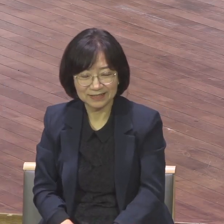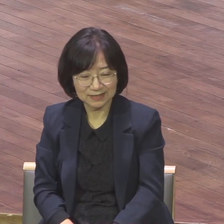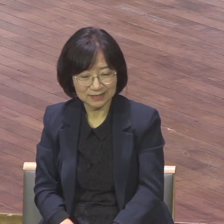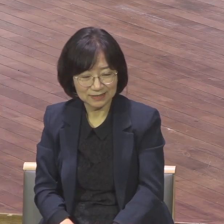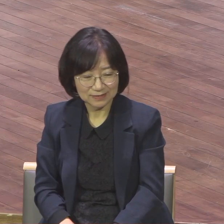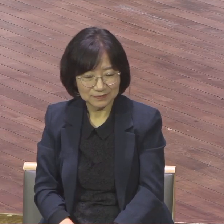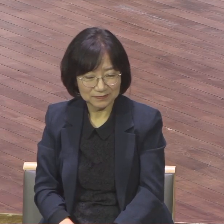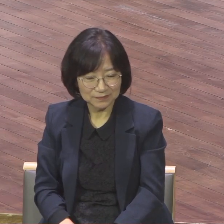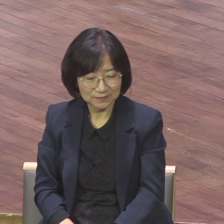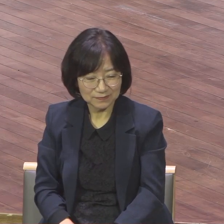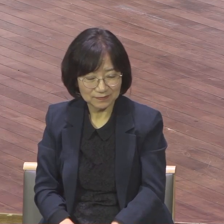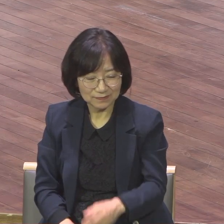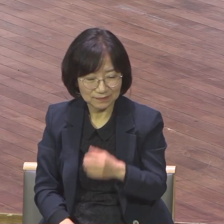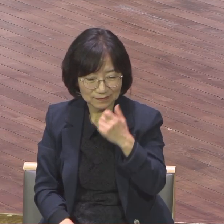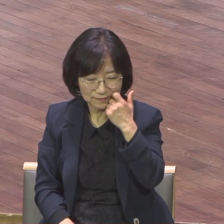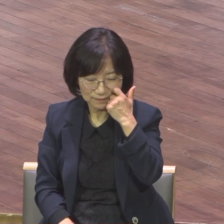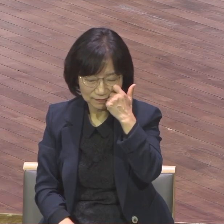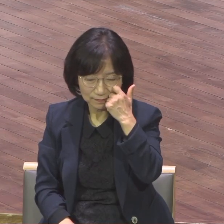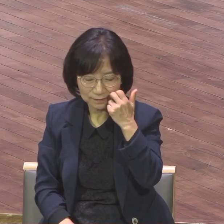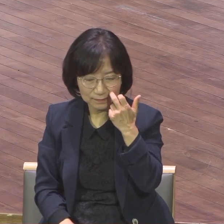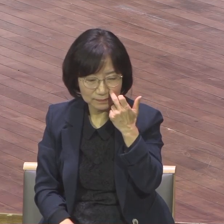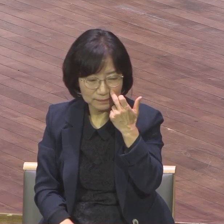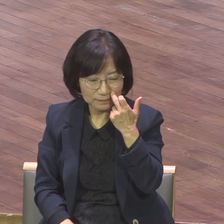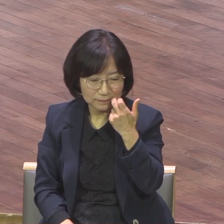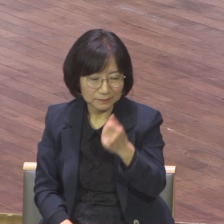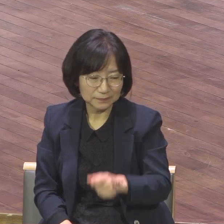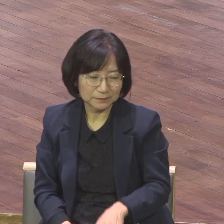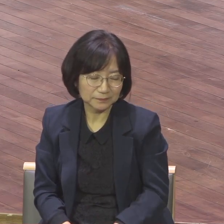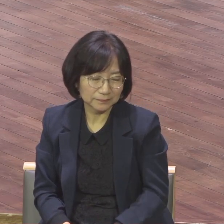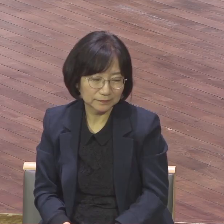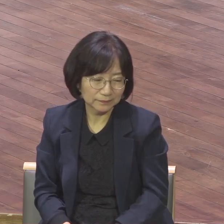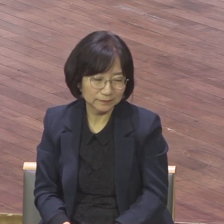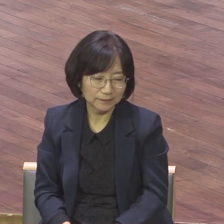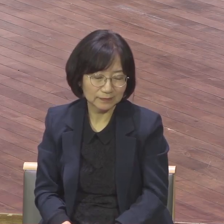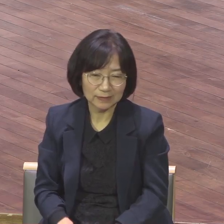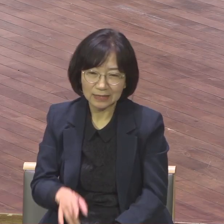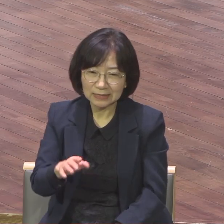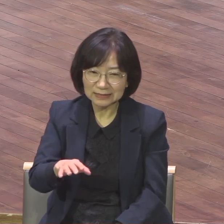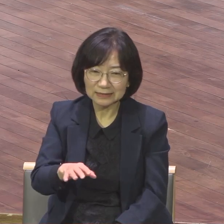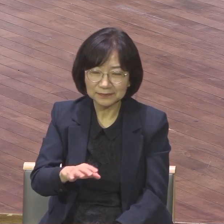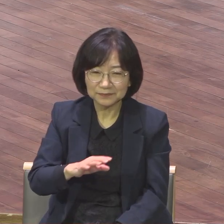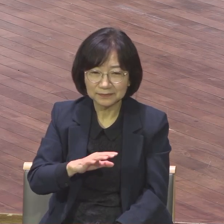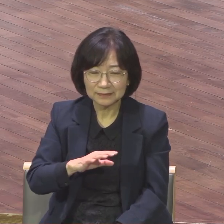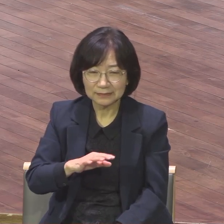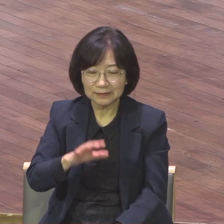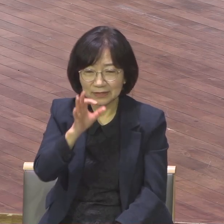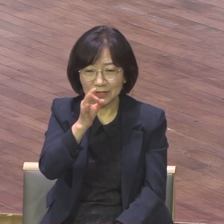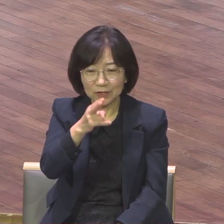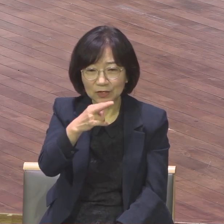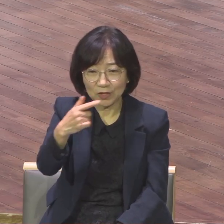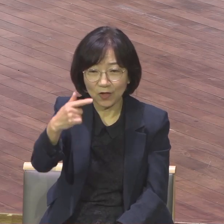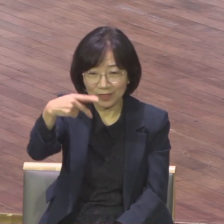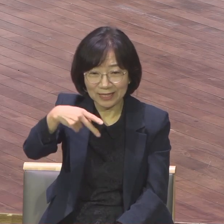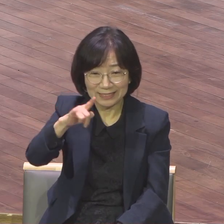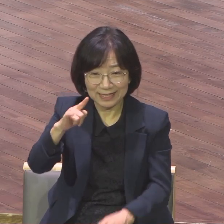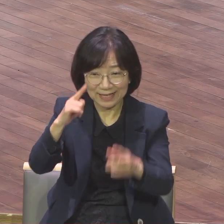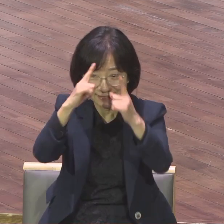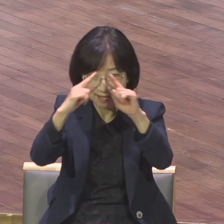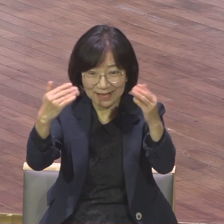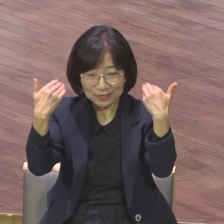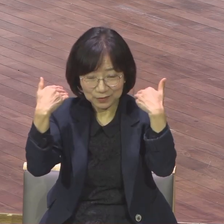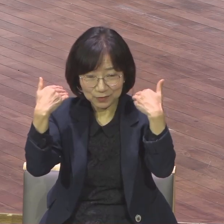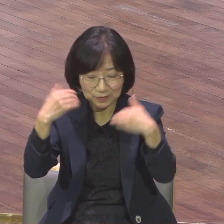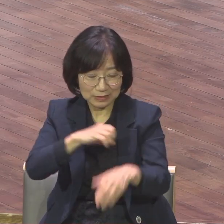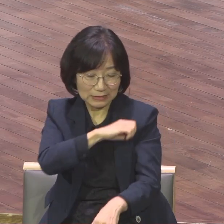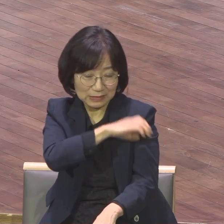그 이해가 왜 신신학자가 생겼느냐? 그 연세대, 이대 다 종교학과 있는 교수들이 다